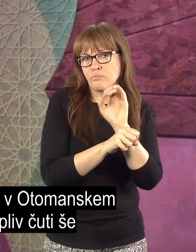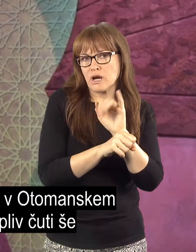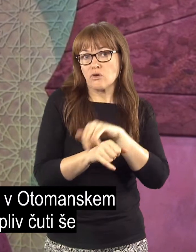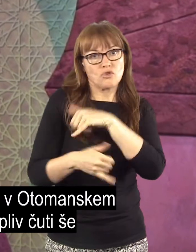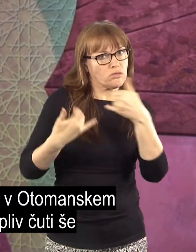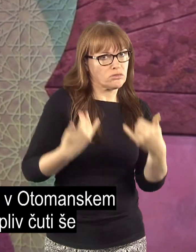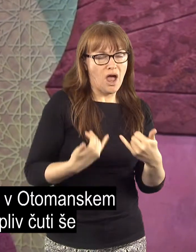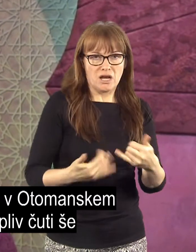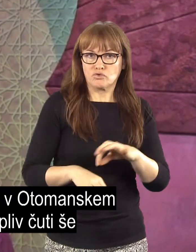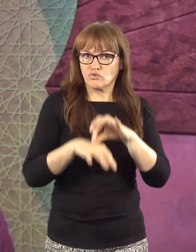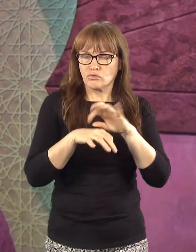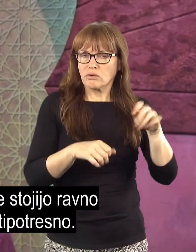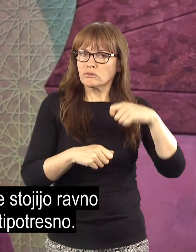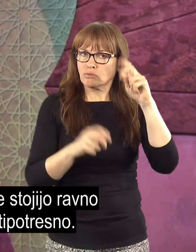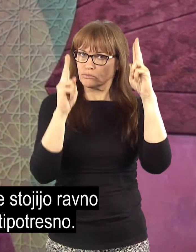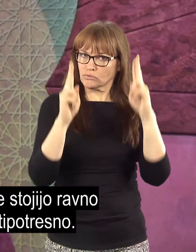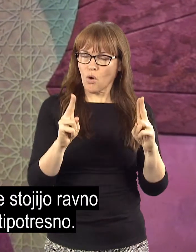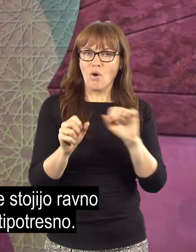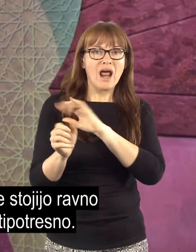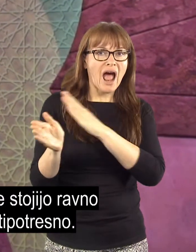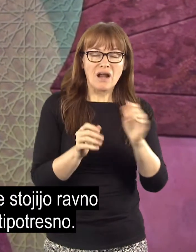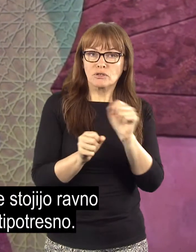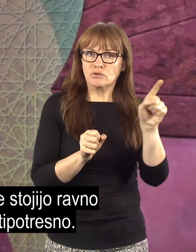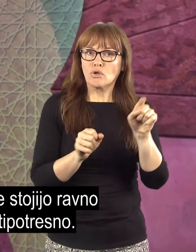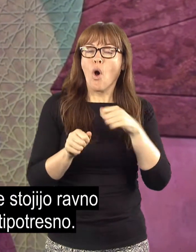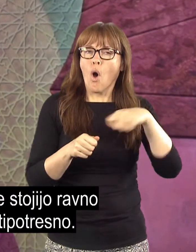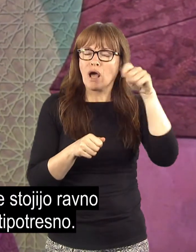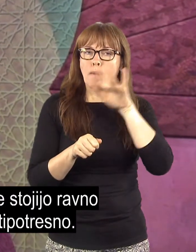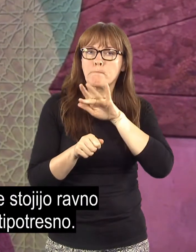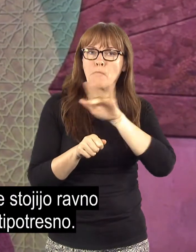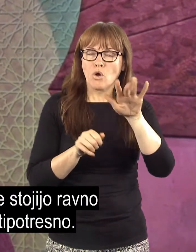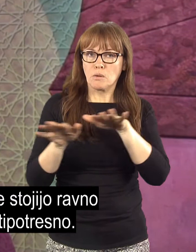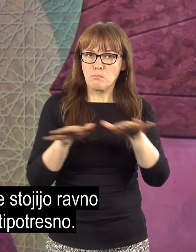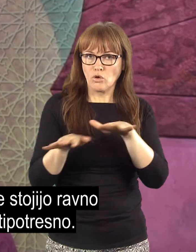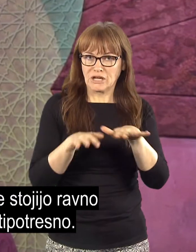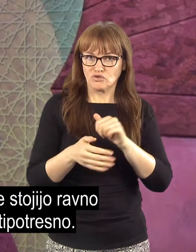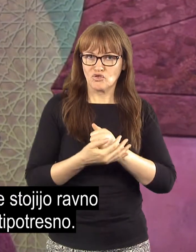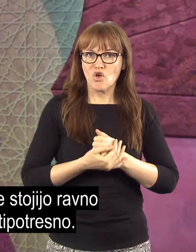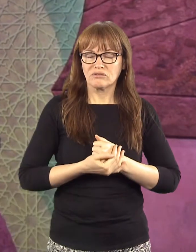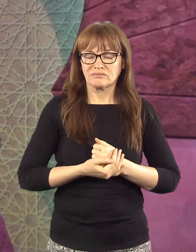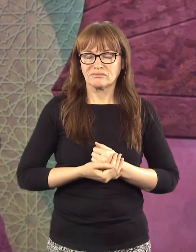da čutiti še danes, saj njegove zgradbe stojijo ravno zato, ker jih je gradil protipotresno.